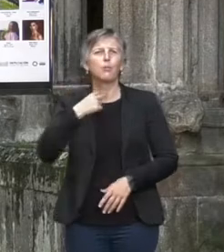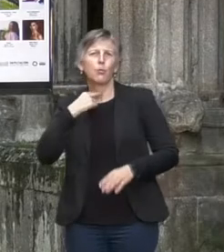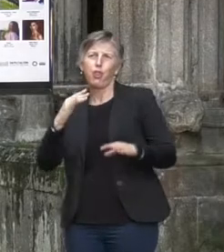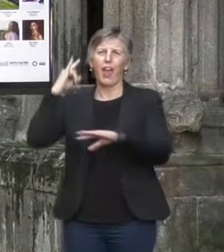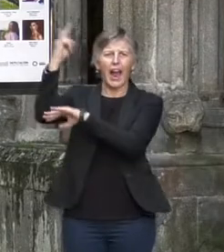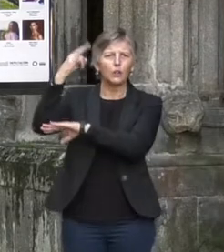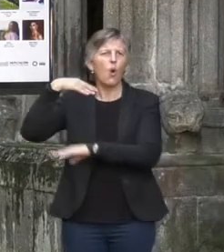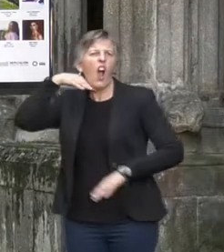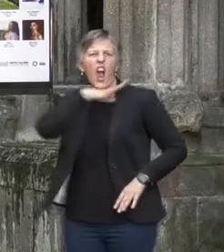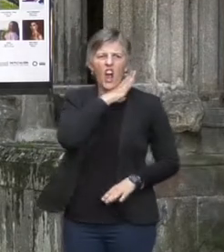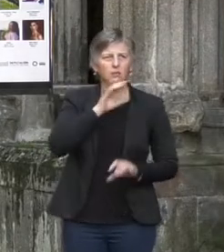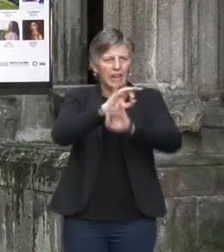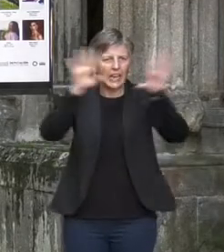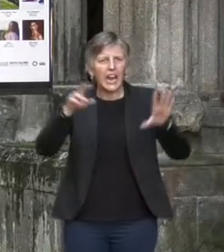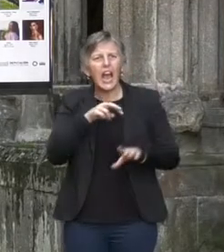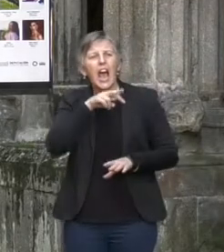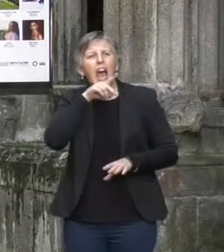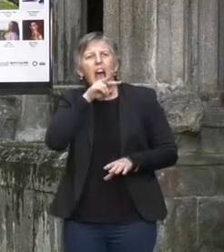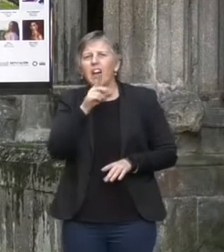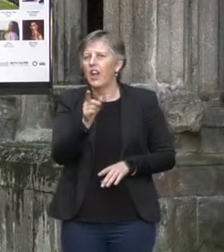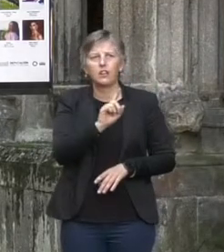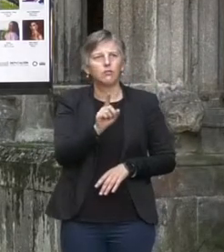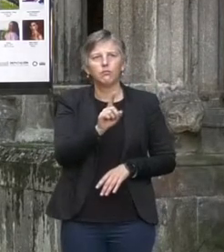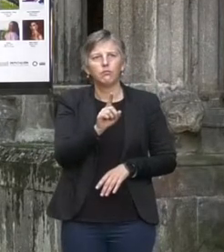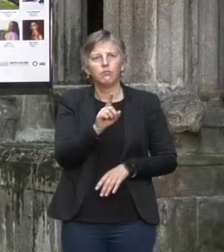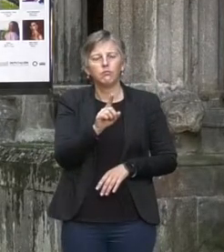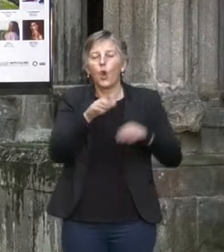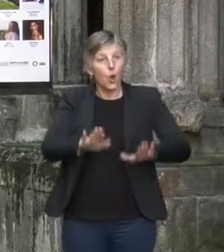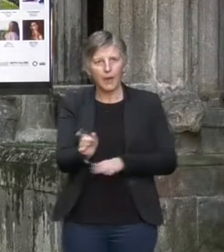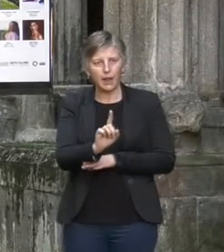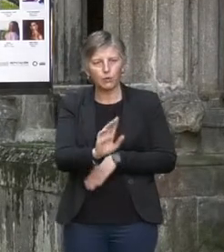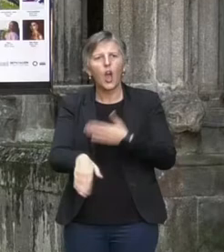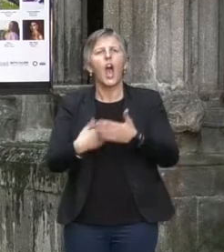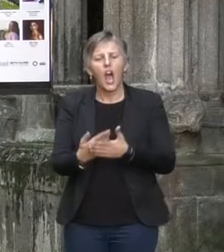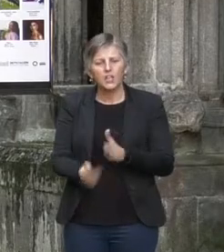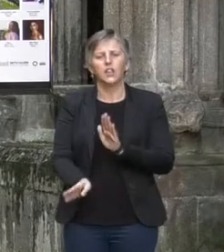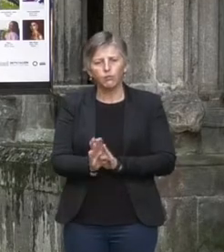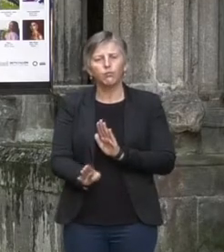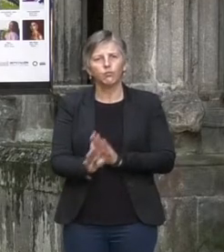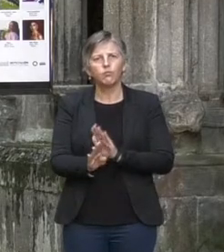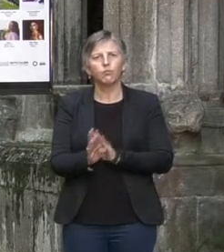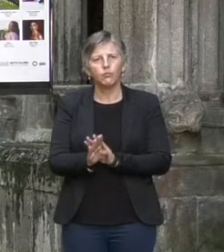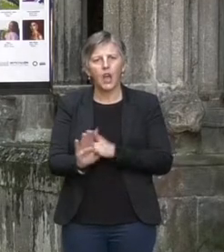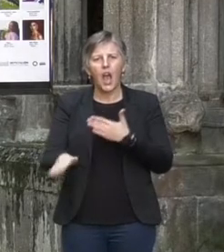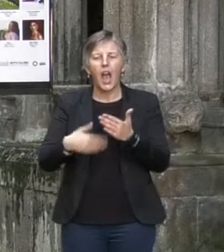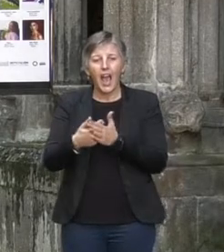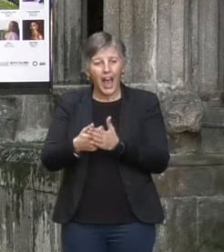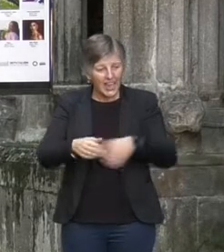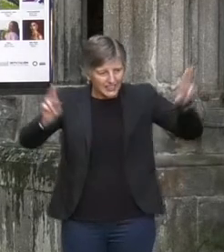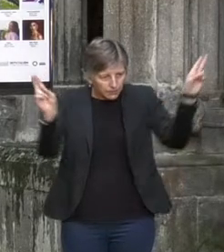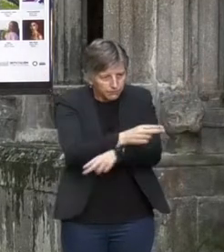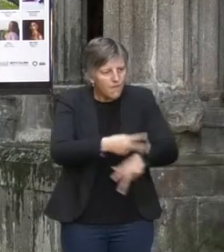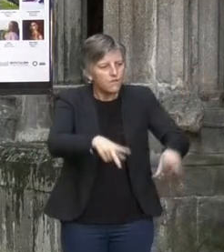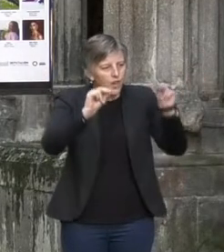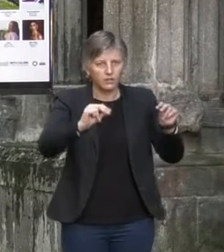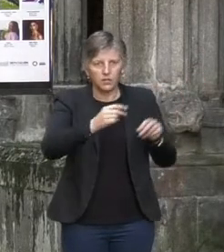claro e non imos parar ata conquerir rematar con algo que é intolerable,